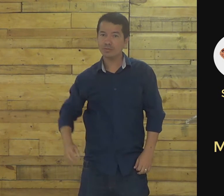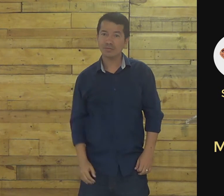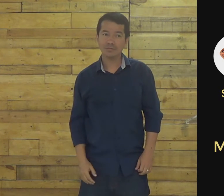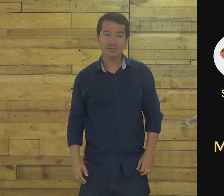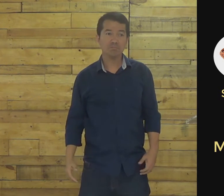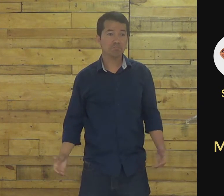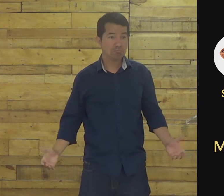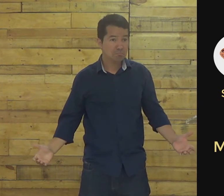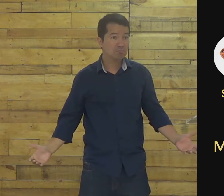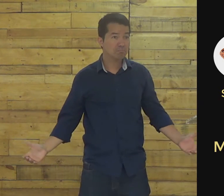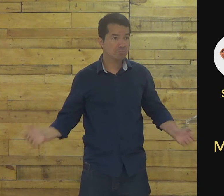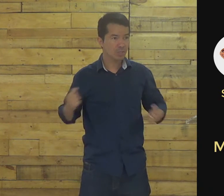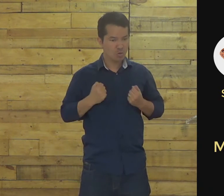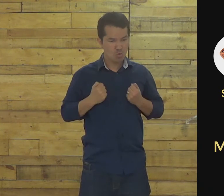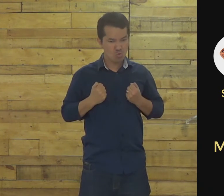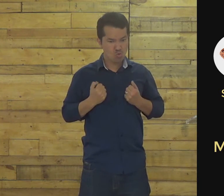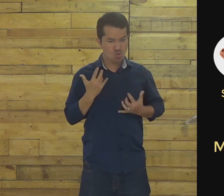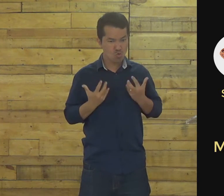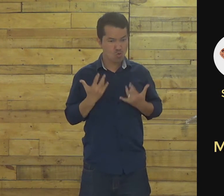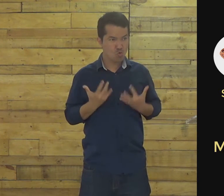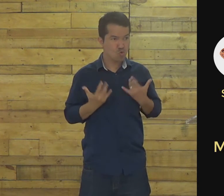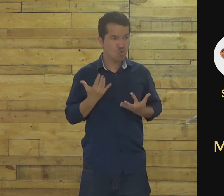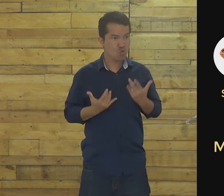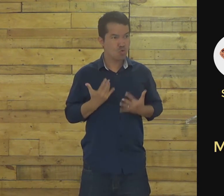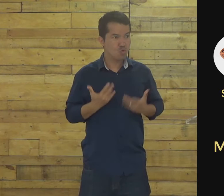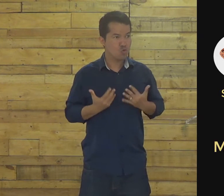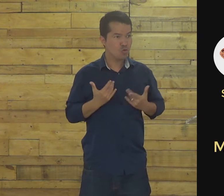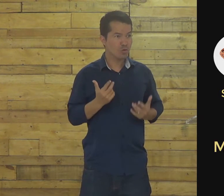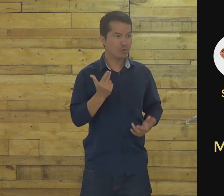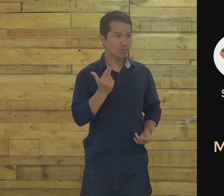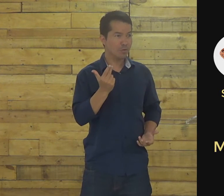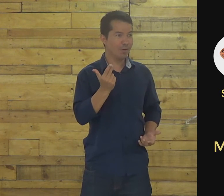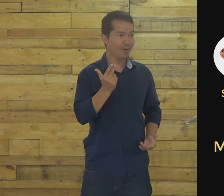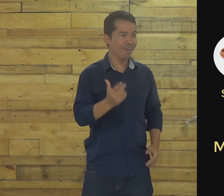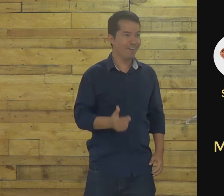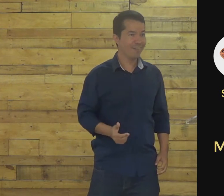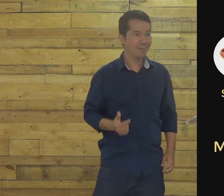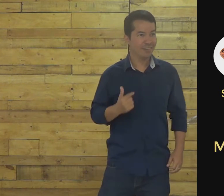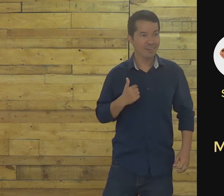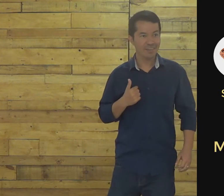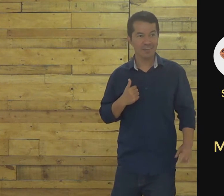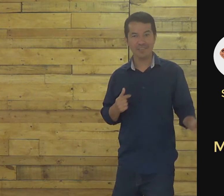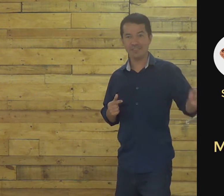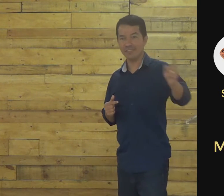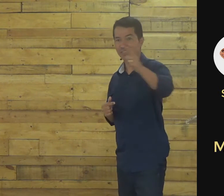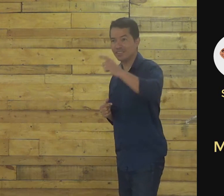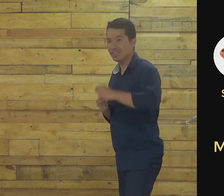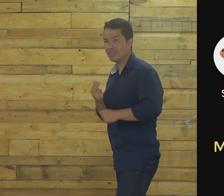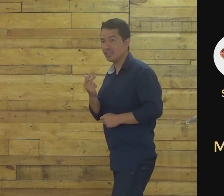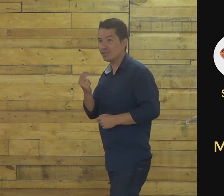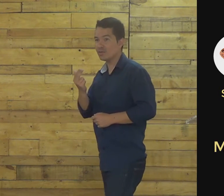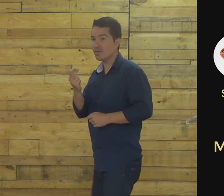quê? Um avivamento. Era o Espírito Santo entrando nas pessoas. Avivamento.